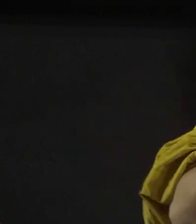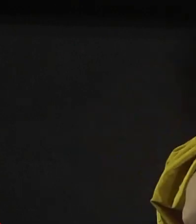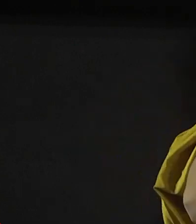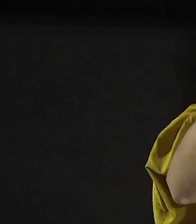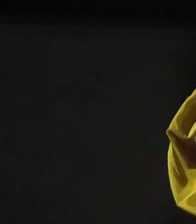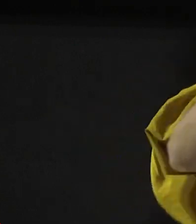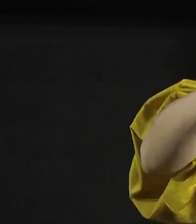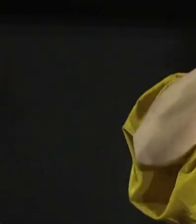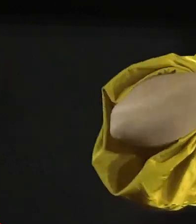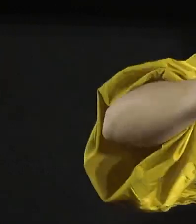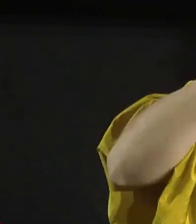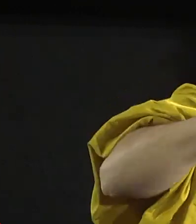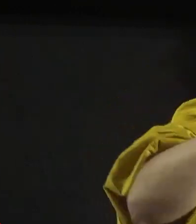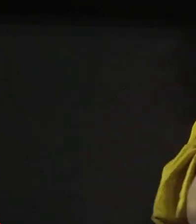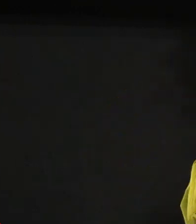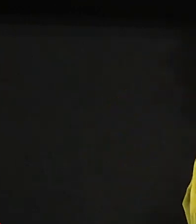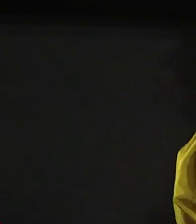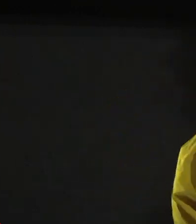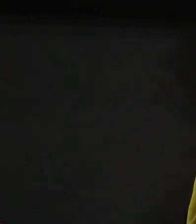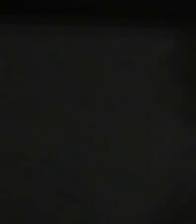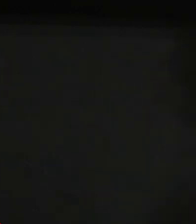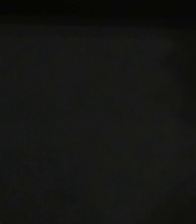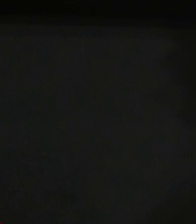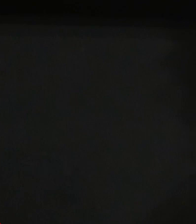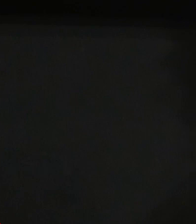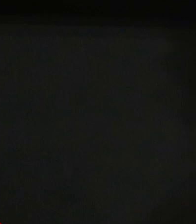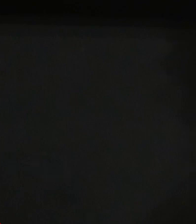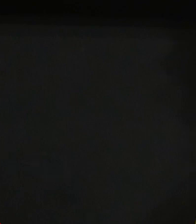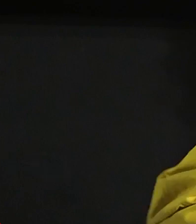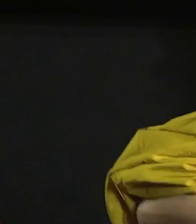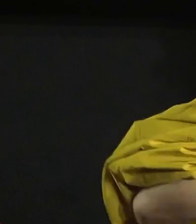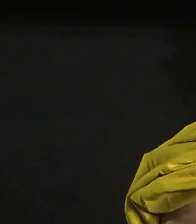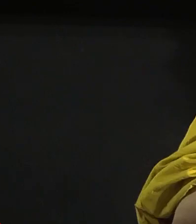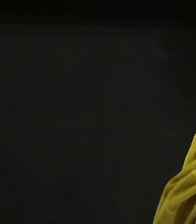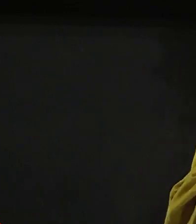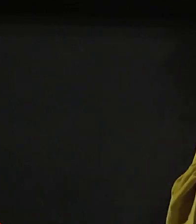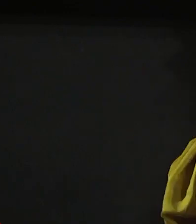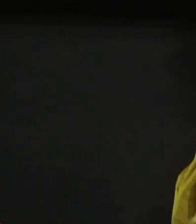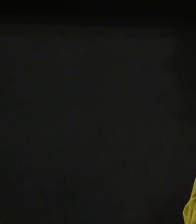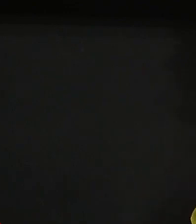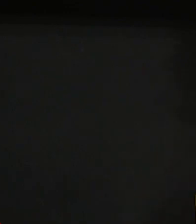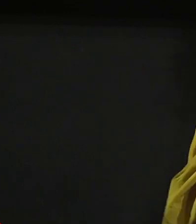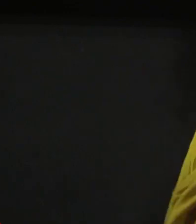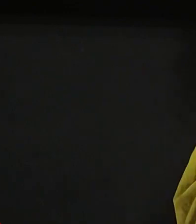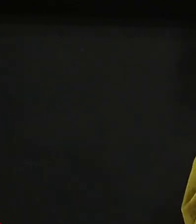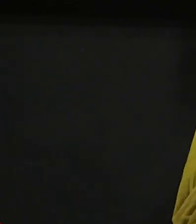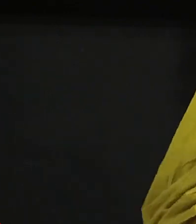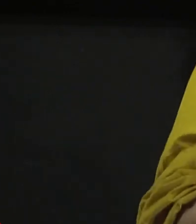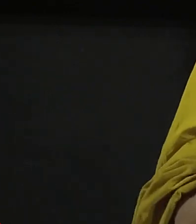tenía hambre de formación de de había profesores maravillosos de los que aprendí muchísimo y eso fue mi